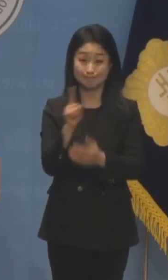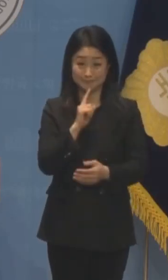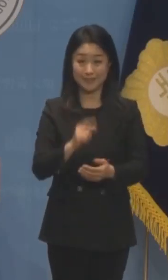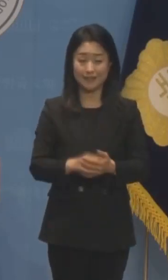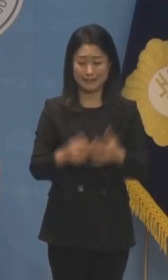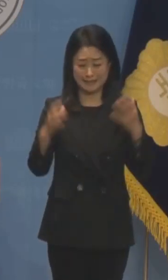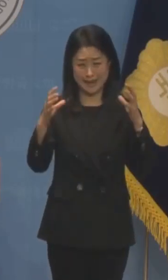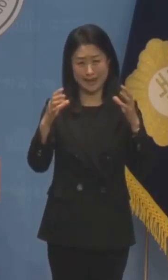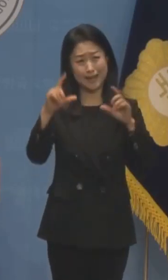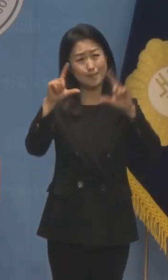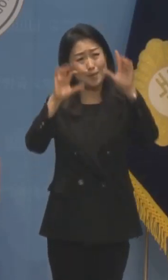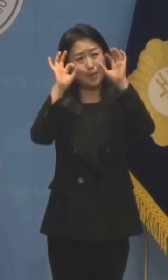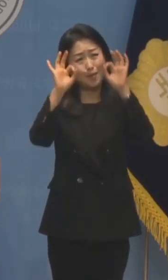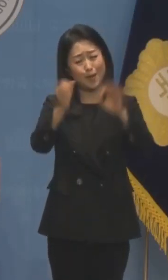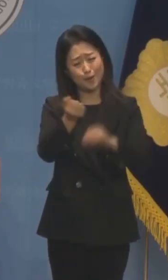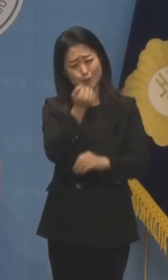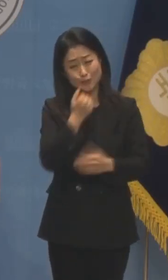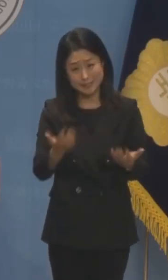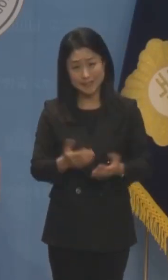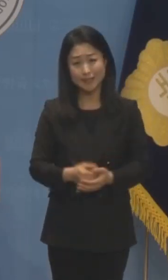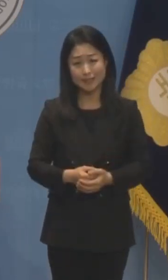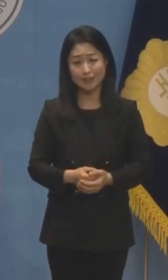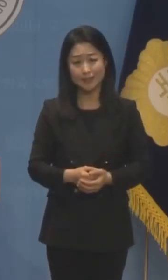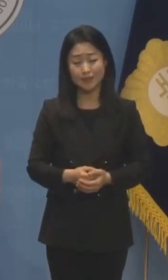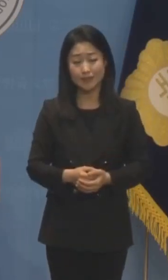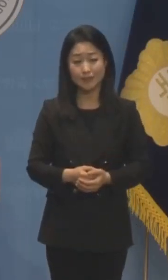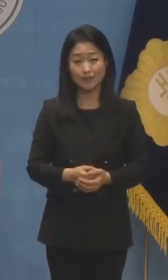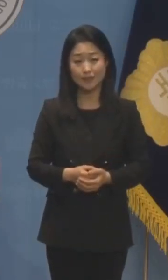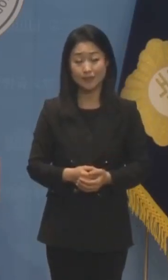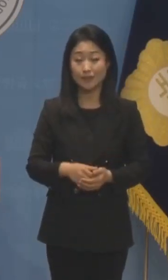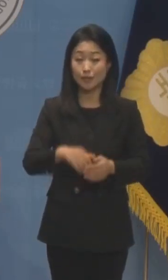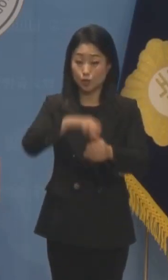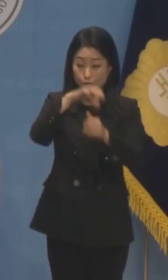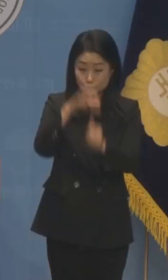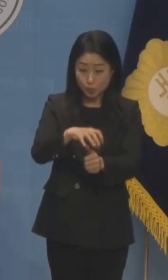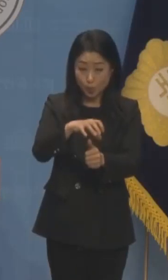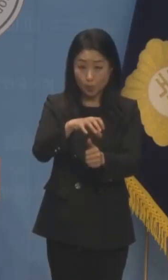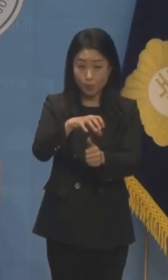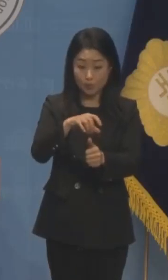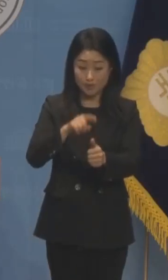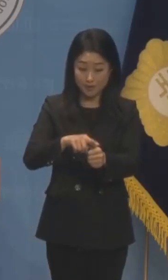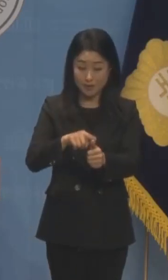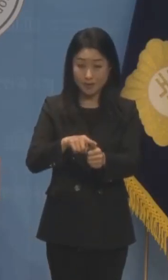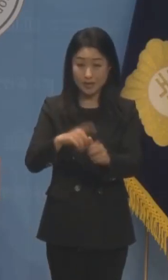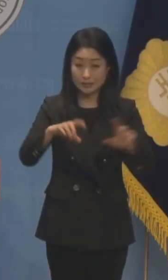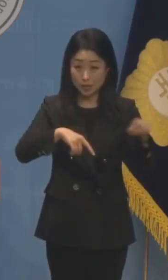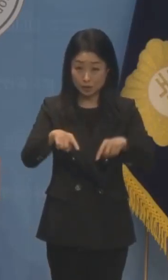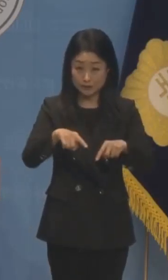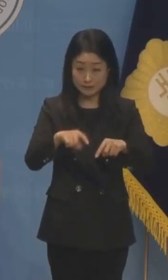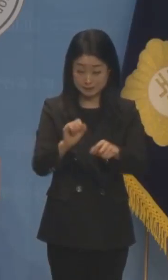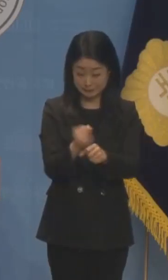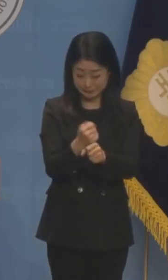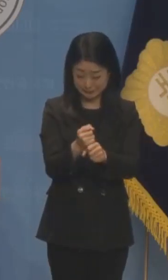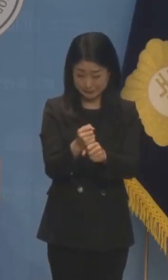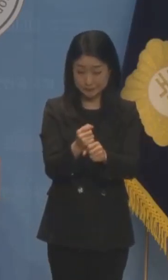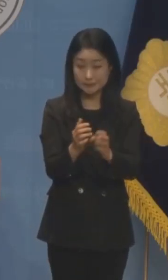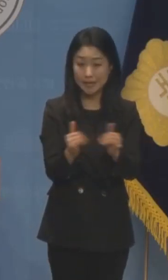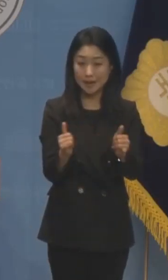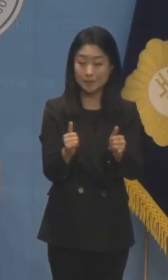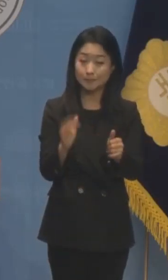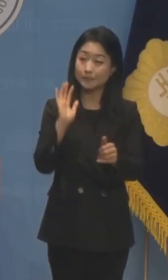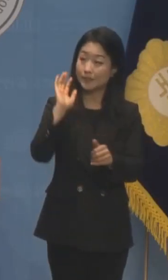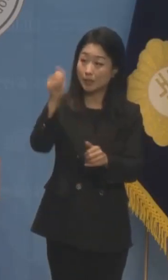나락골이 말이 아닙니다. 이젠 구속된 정치 브로커가 탄핵을 앞둔 대통령을